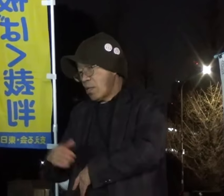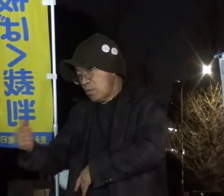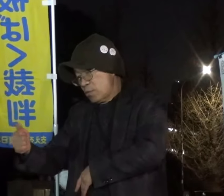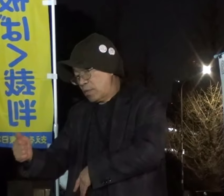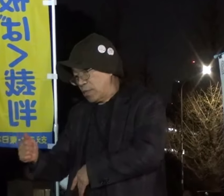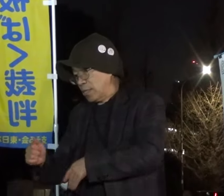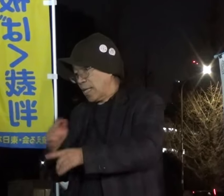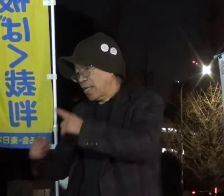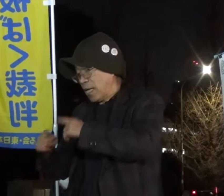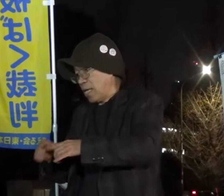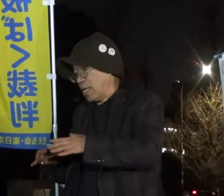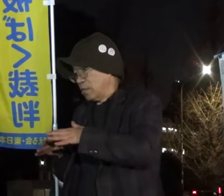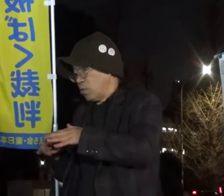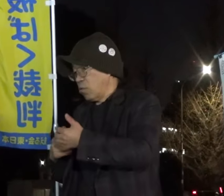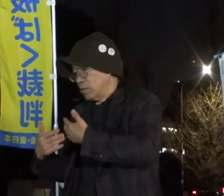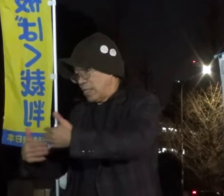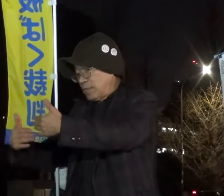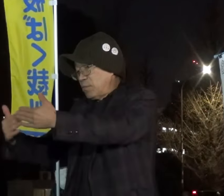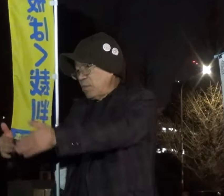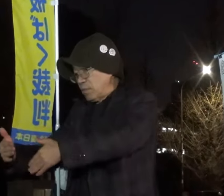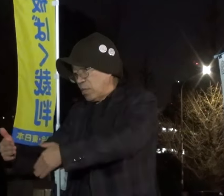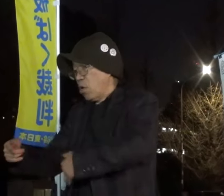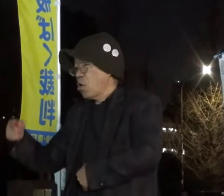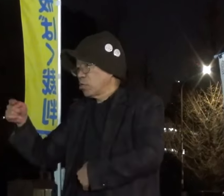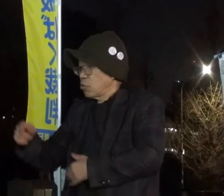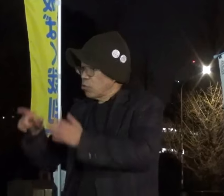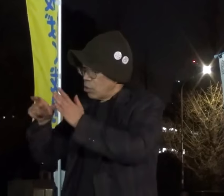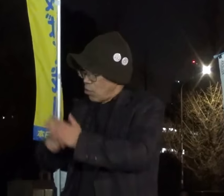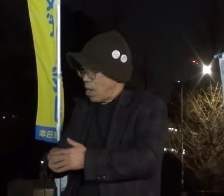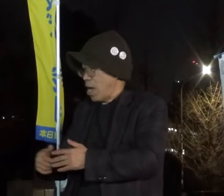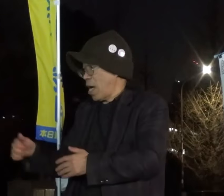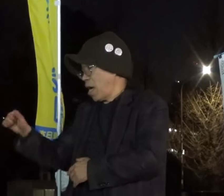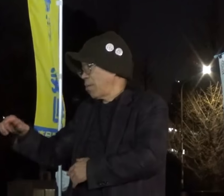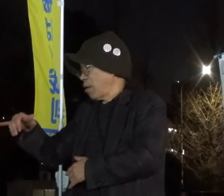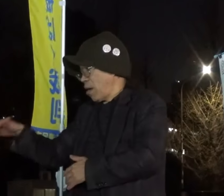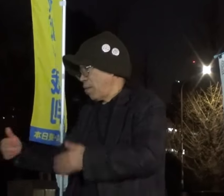ら、完全に安倍晋三は沈没するんだろうというふうに思います。